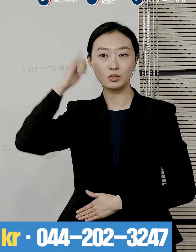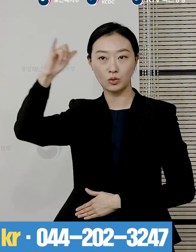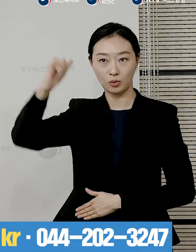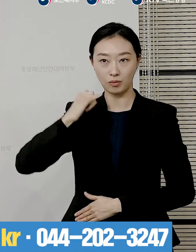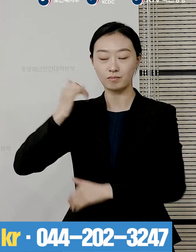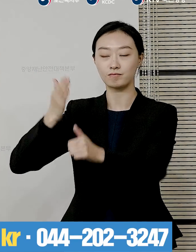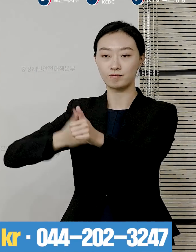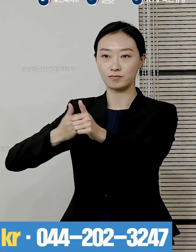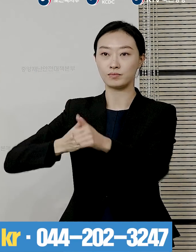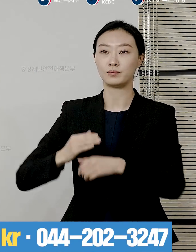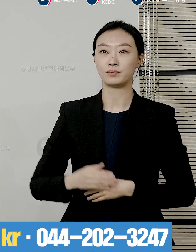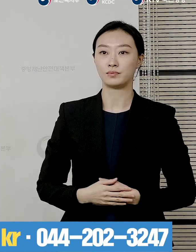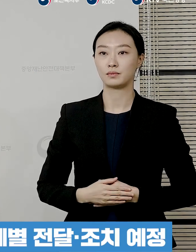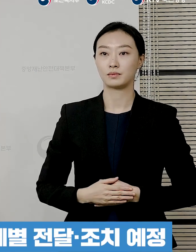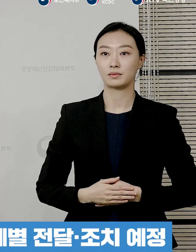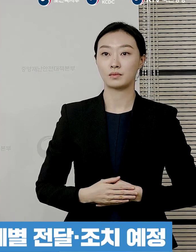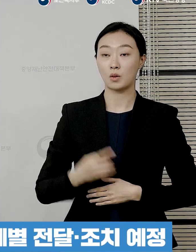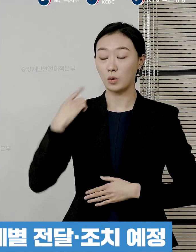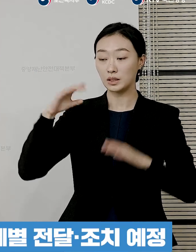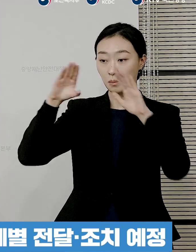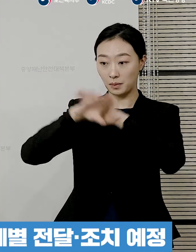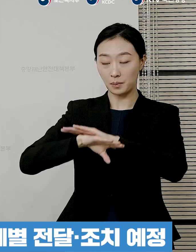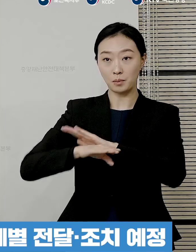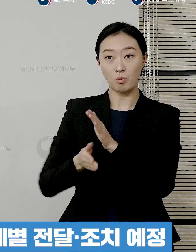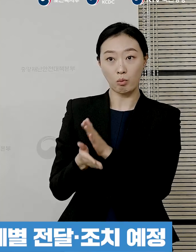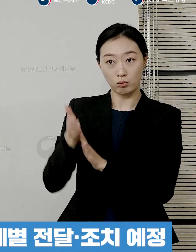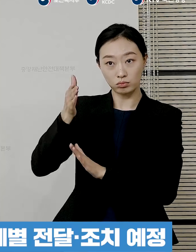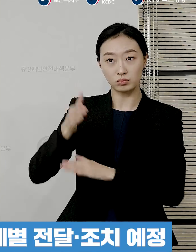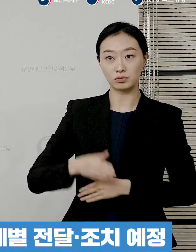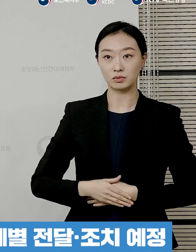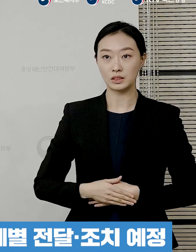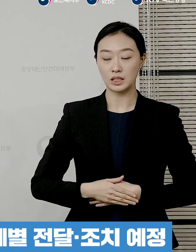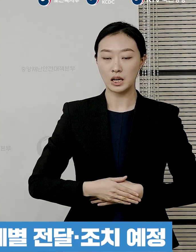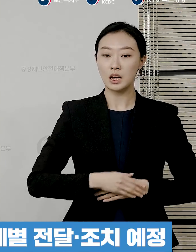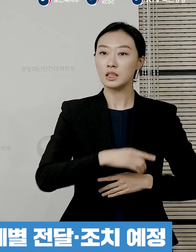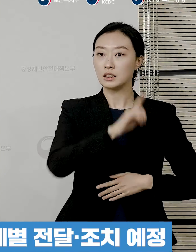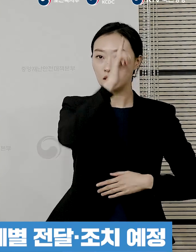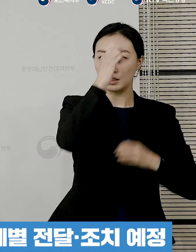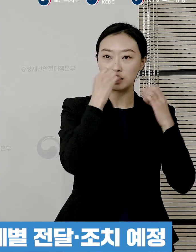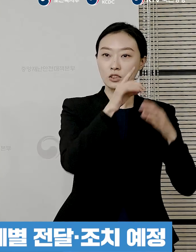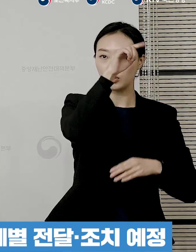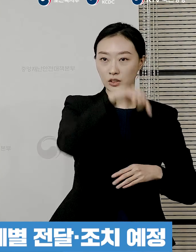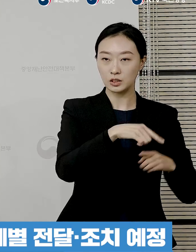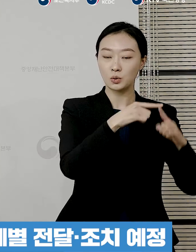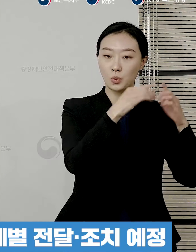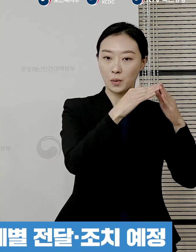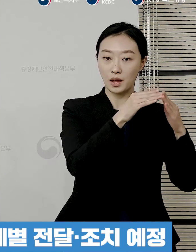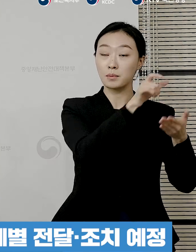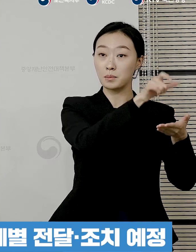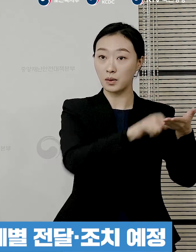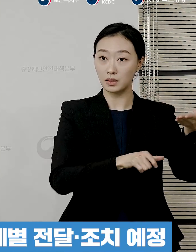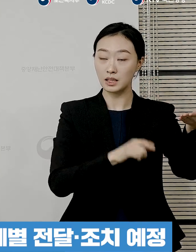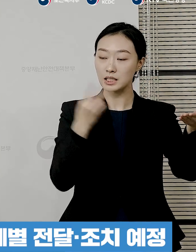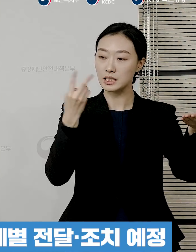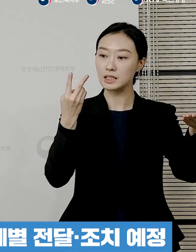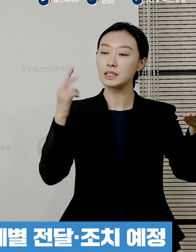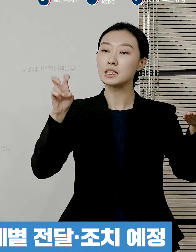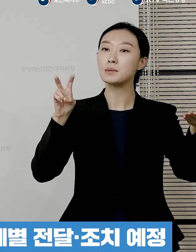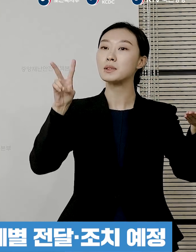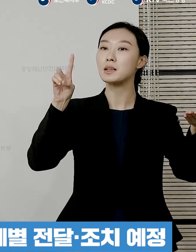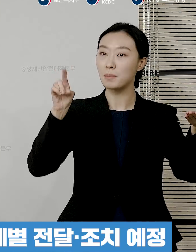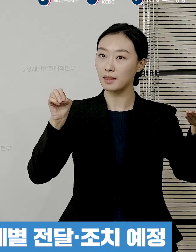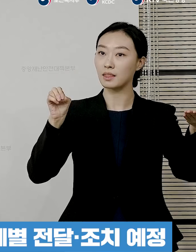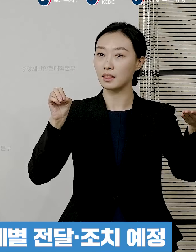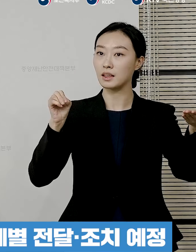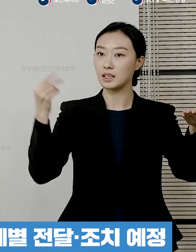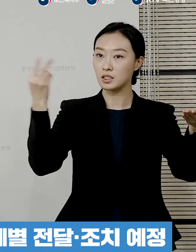044-202-3247로 연락 주시기 바랍니다. 어젯밤 중대본은 신천지 교회 측으로부터 약 21만 2천